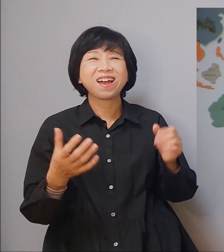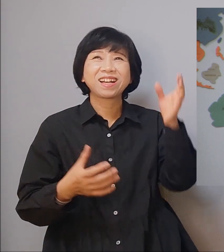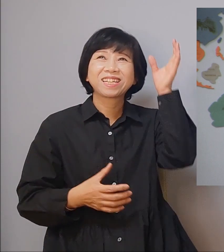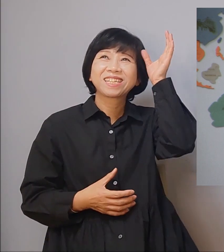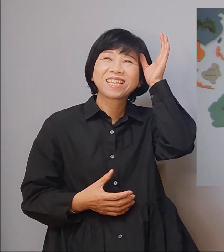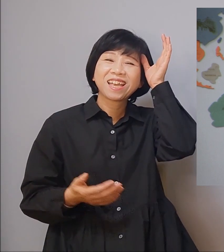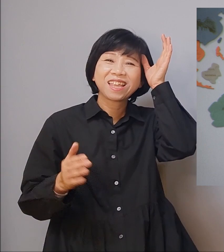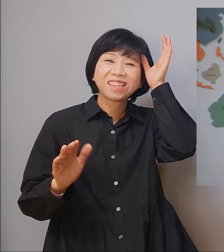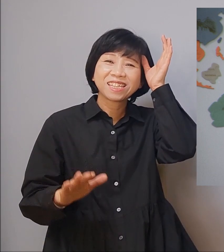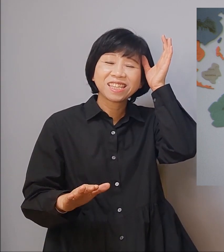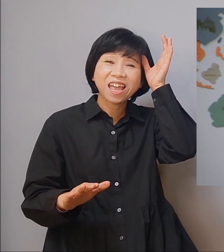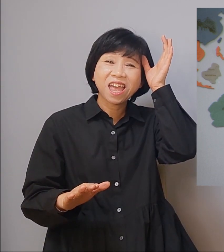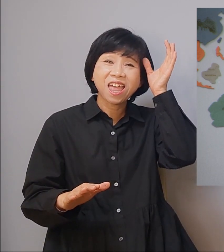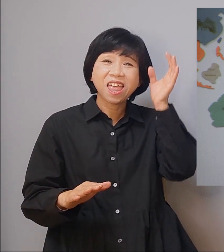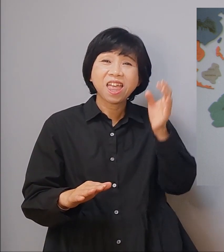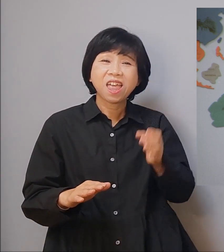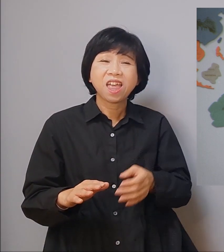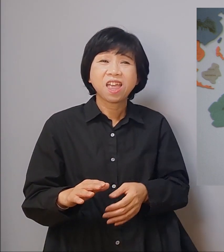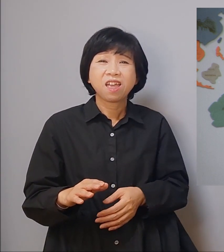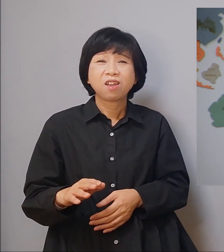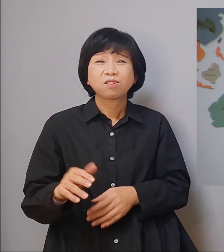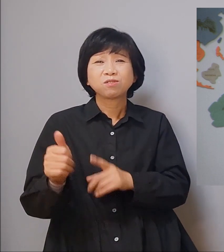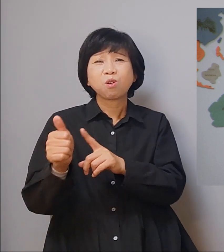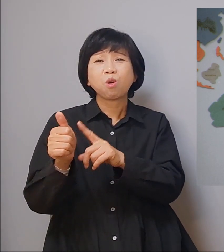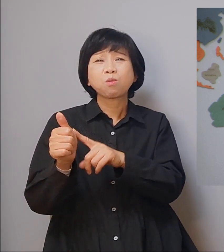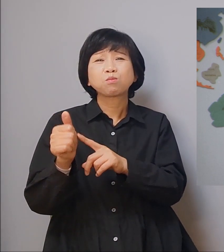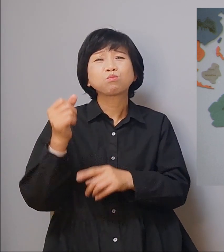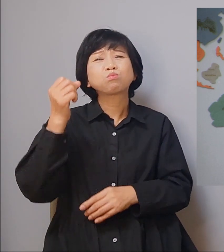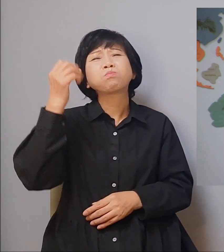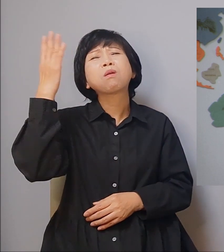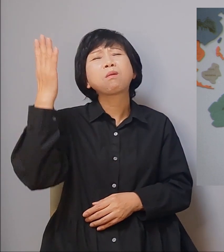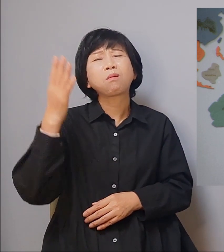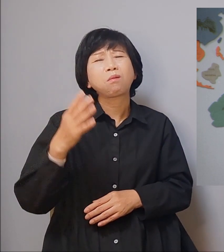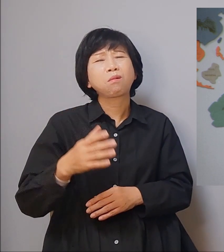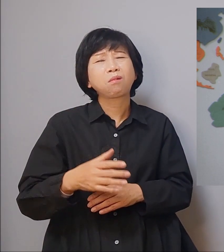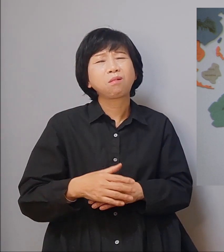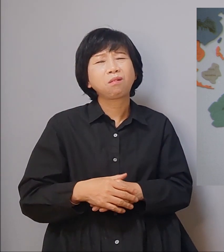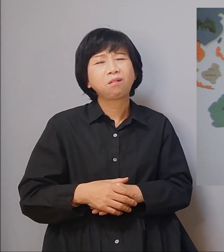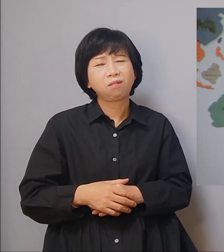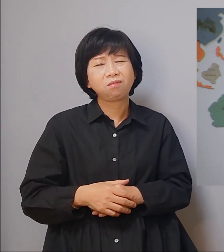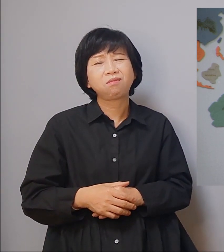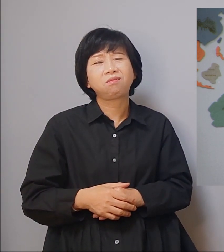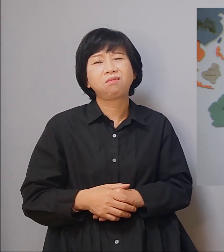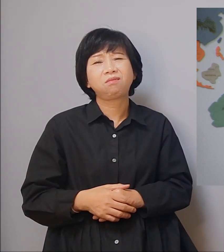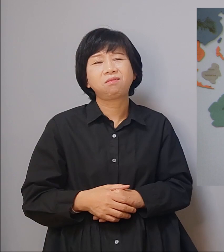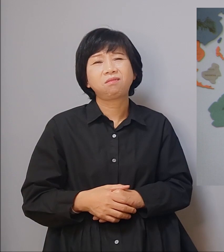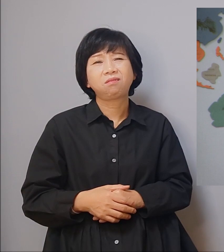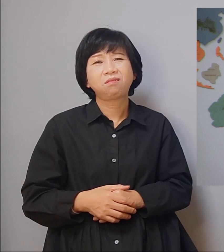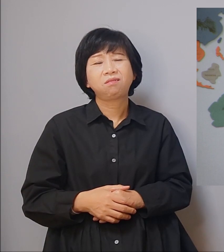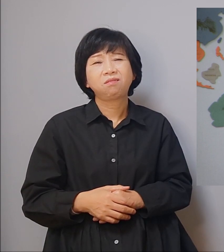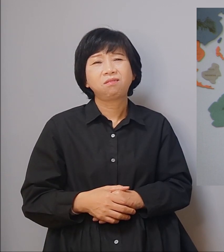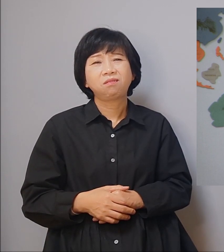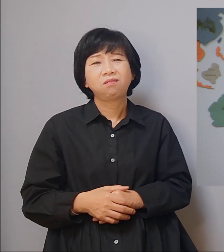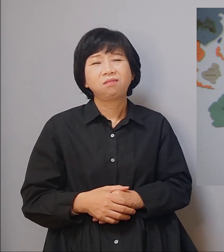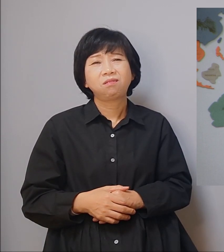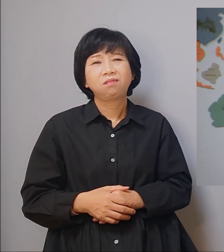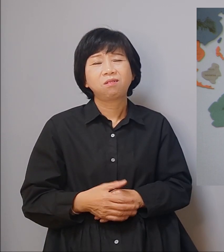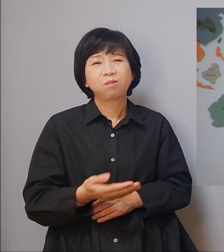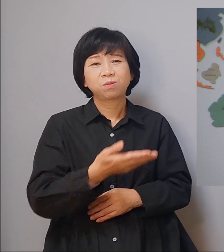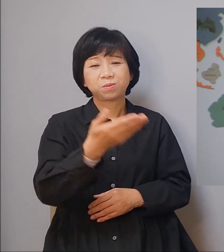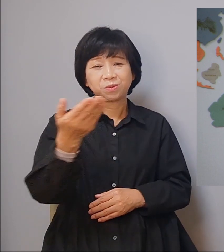그런데 그 출구가 갑자기 보이지 않게 되는 거죠. 그가 요셉을 잊어버렸습니다. 성도